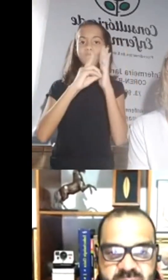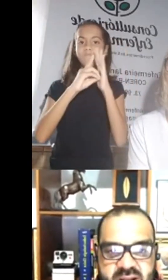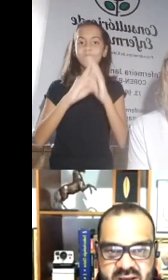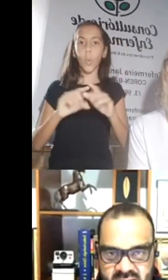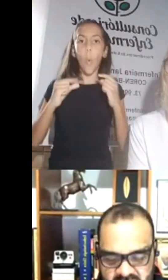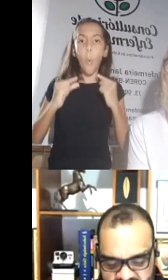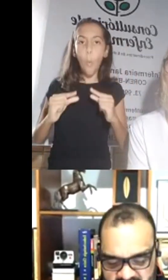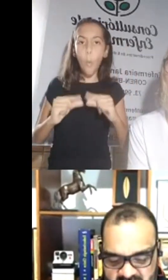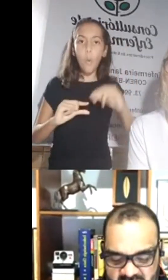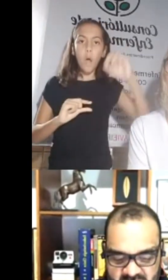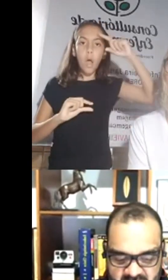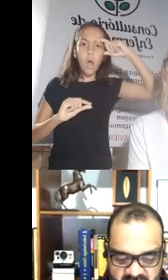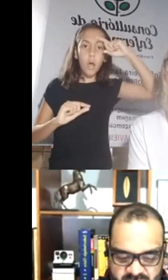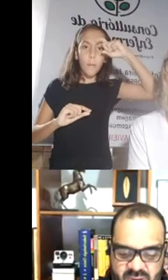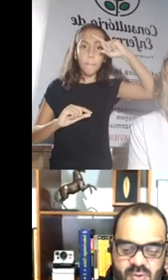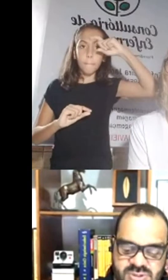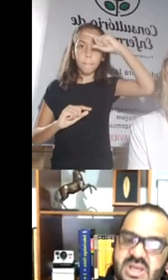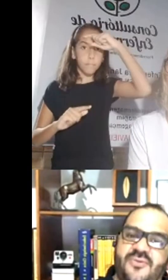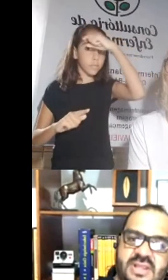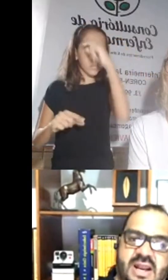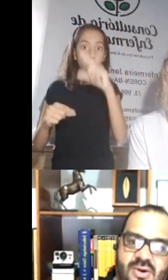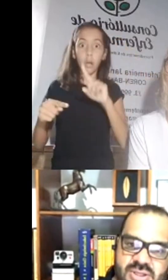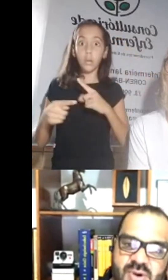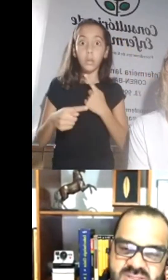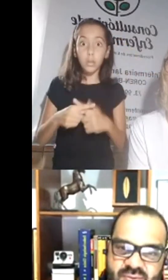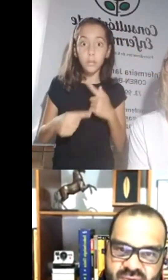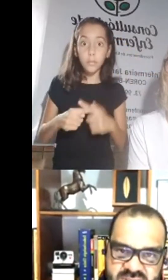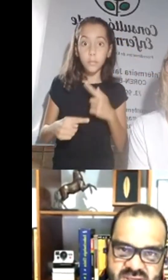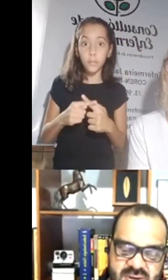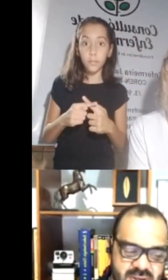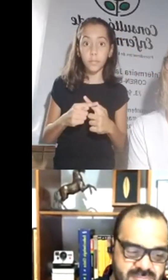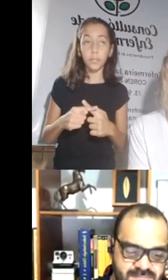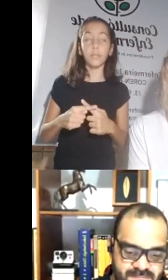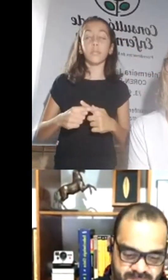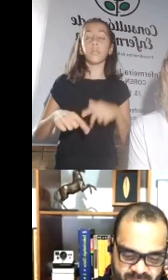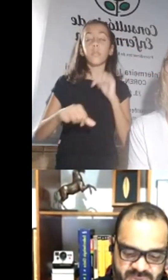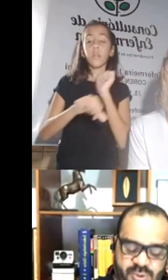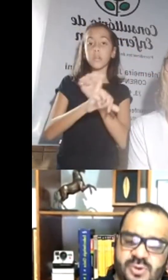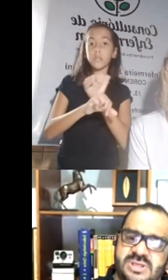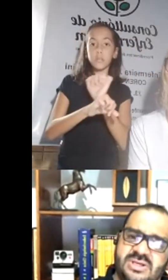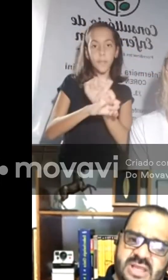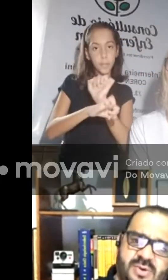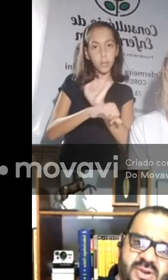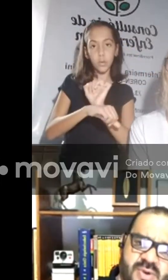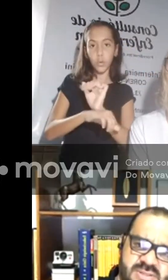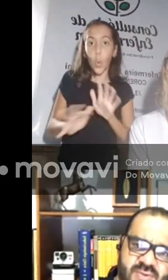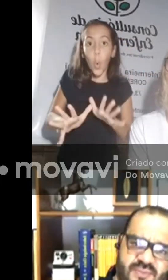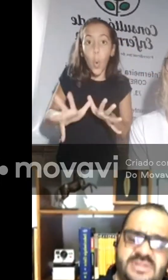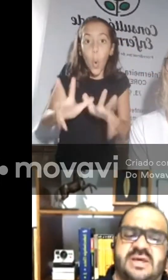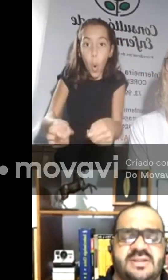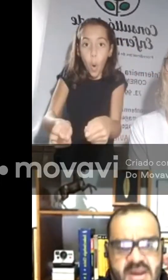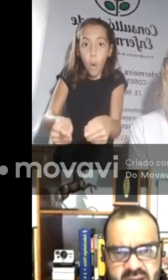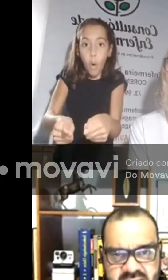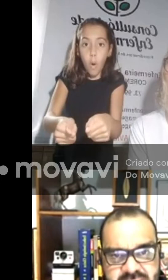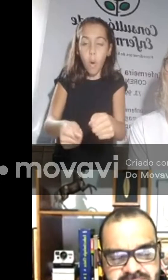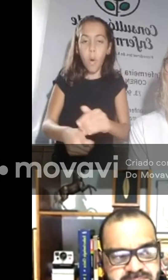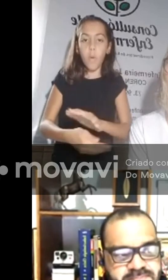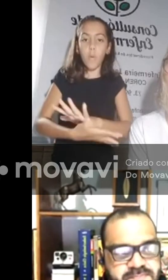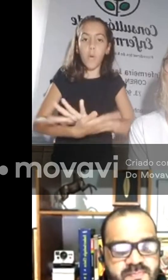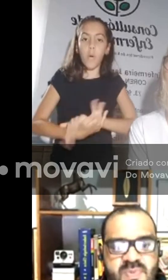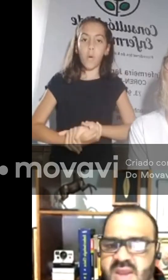feitas pelo Conselho Federal de Educação Física e o Conselho Estadual de Educação Física da